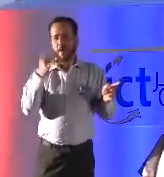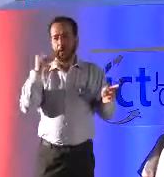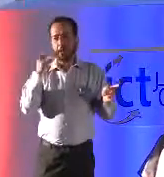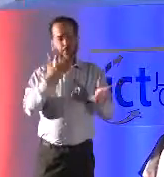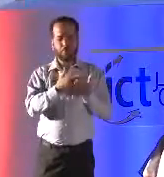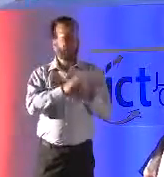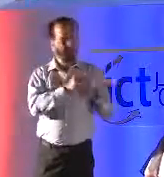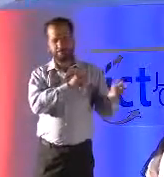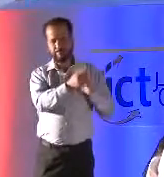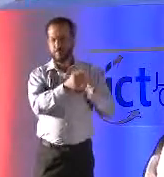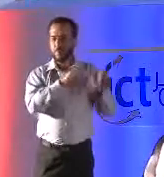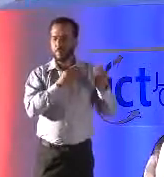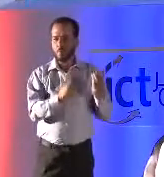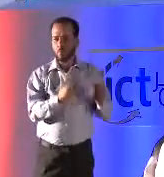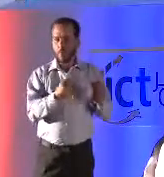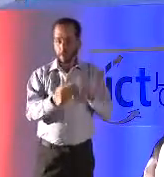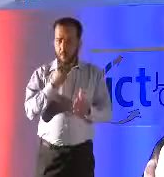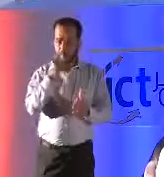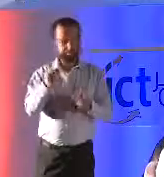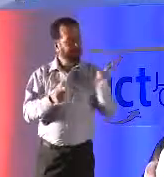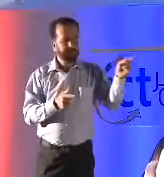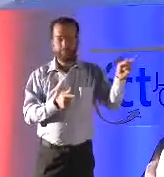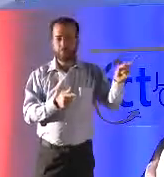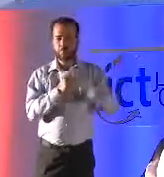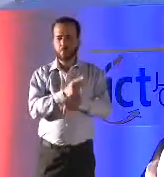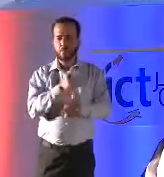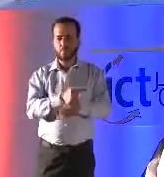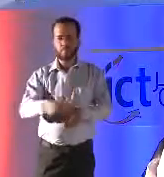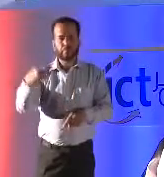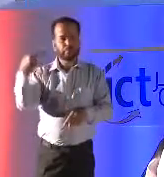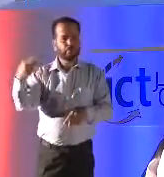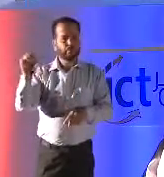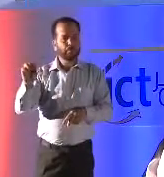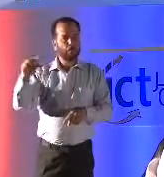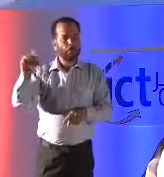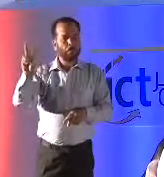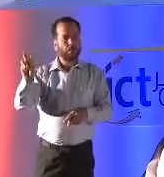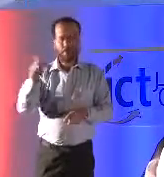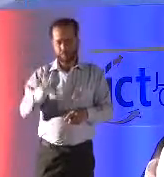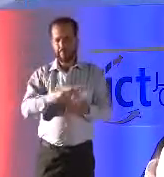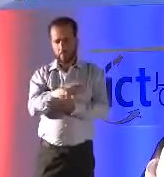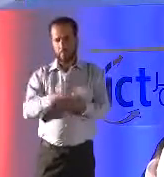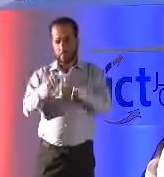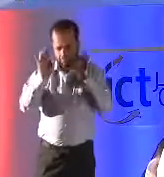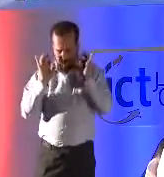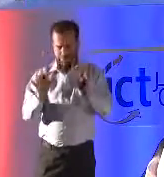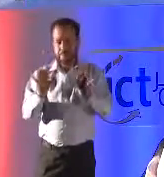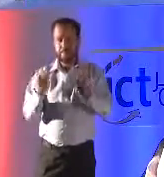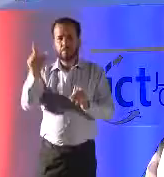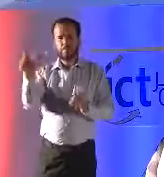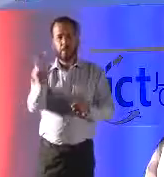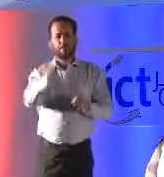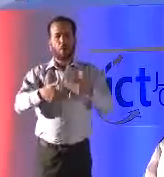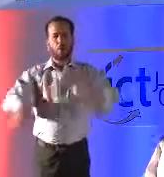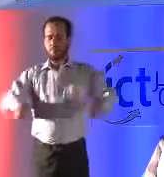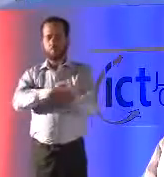بالترجمة. ولكن الذي كان يود أن يقوله الأستاذ عودة أن هناك فجوة حقيقية بين أشخاص ذوي